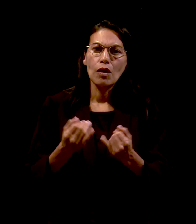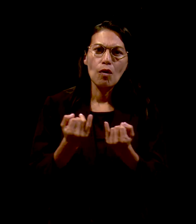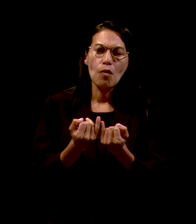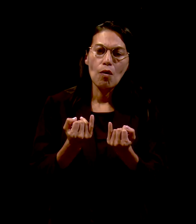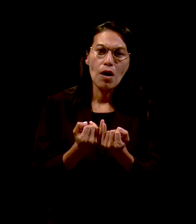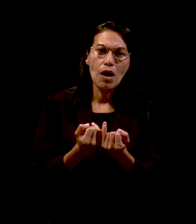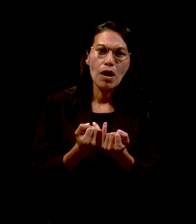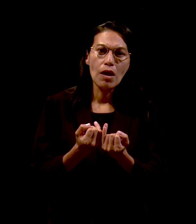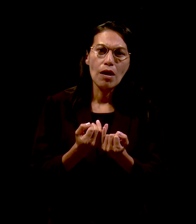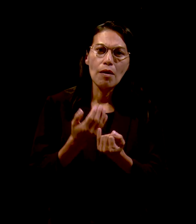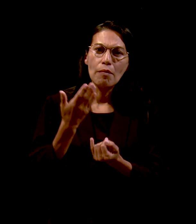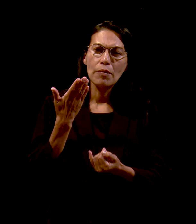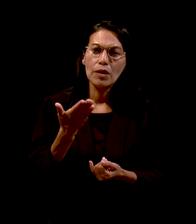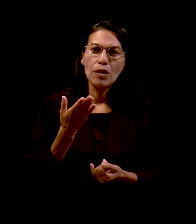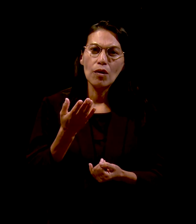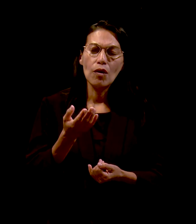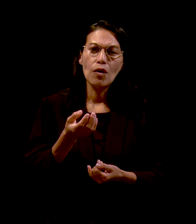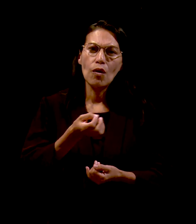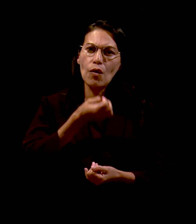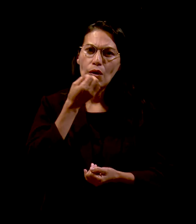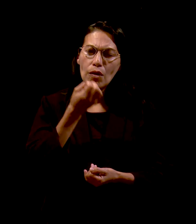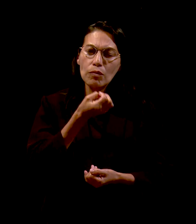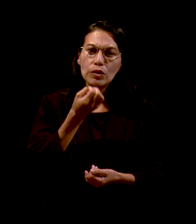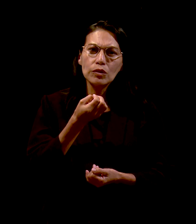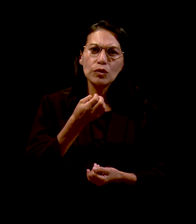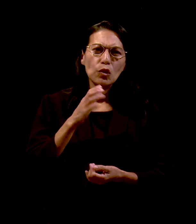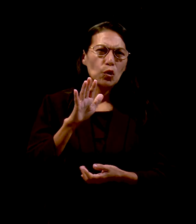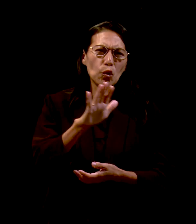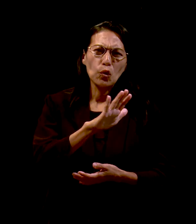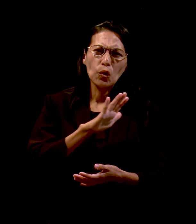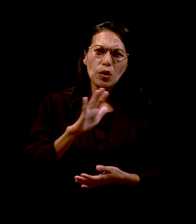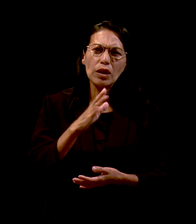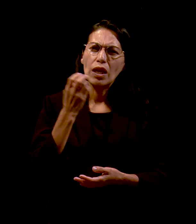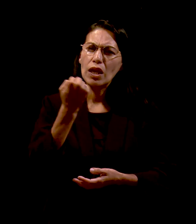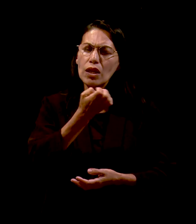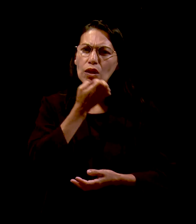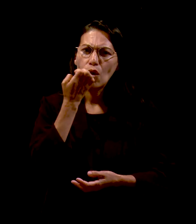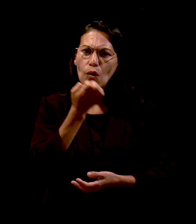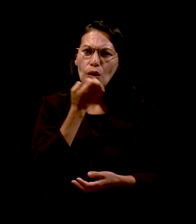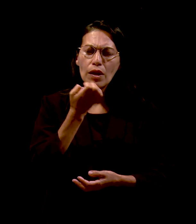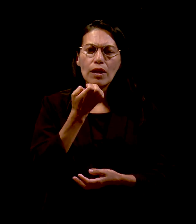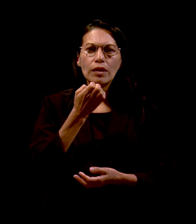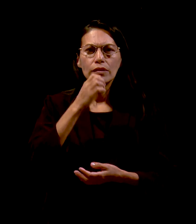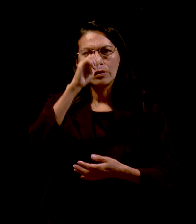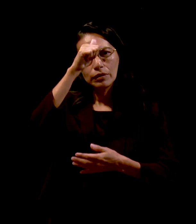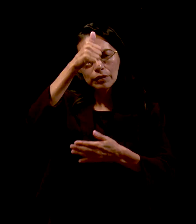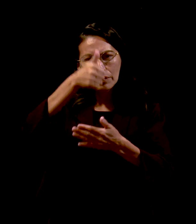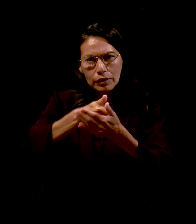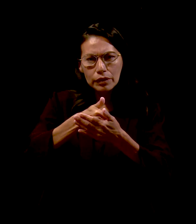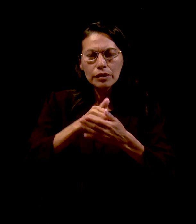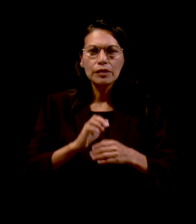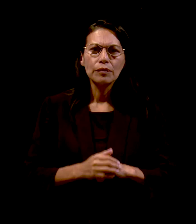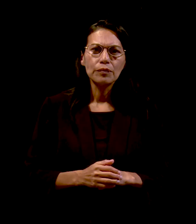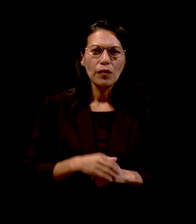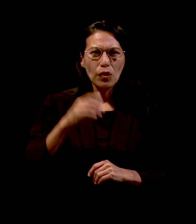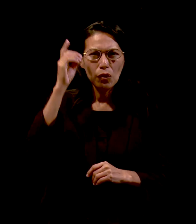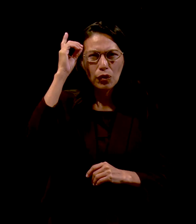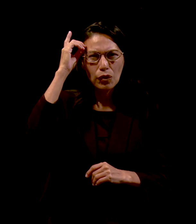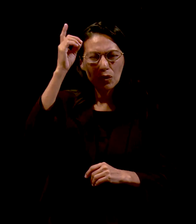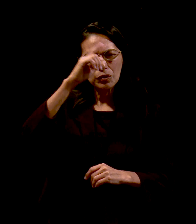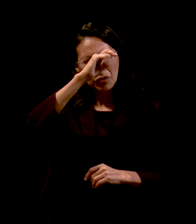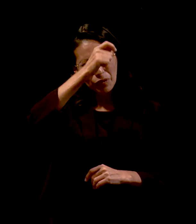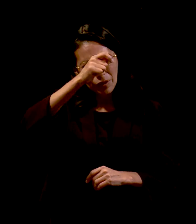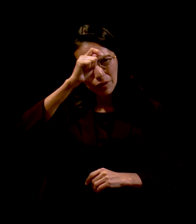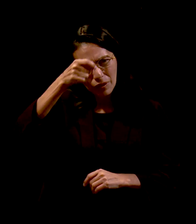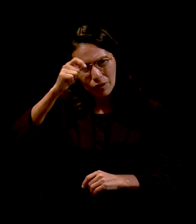pedido que oremos por las instituciones educativas porque dios los proteja de esta pandemia y